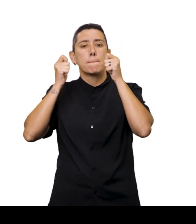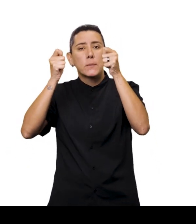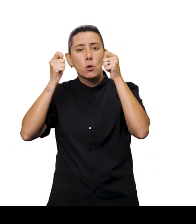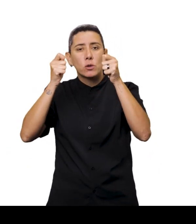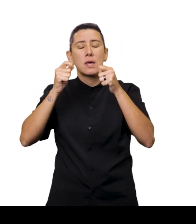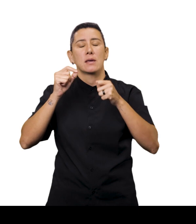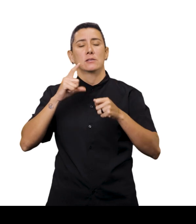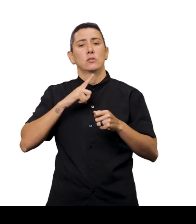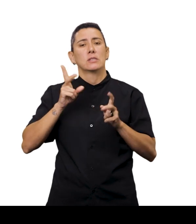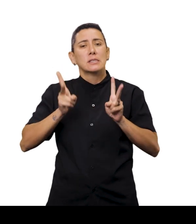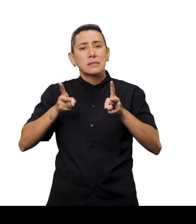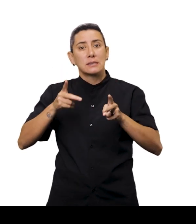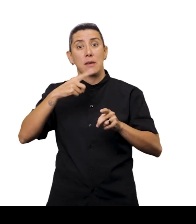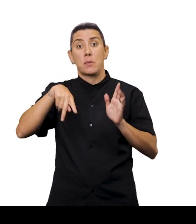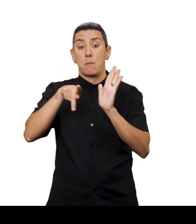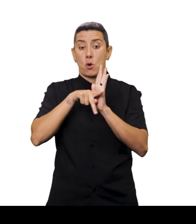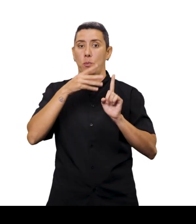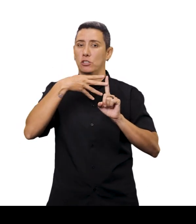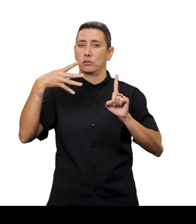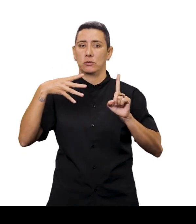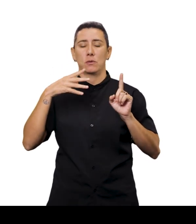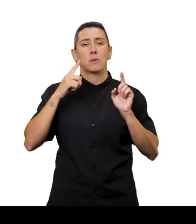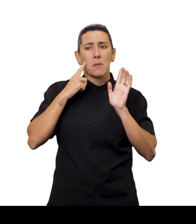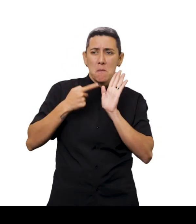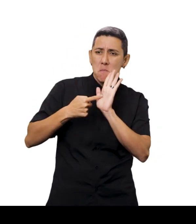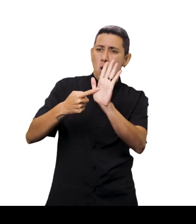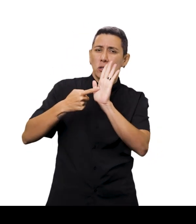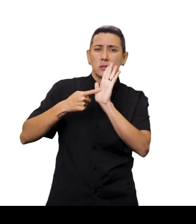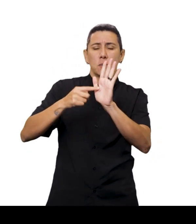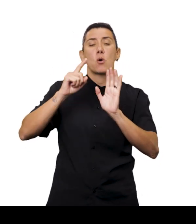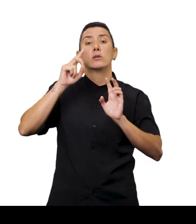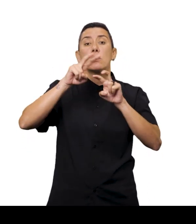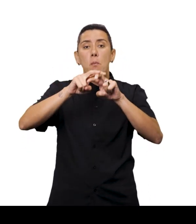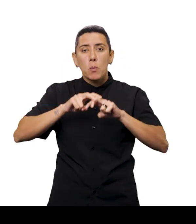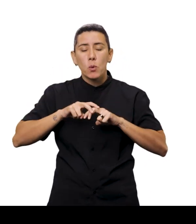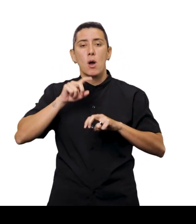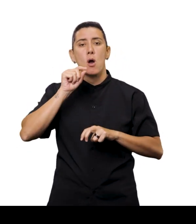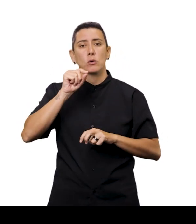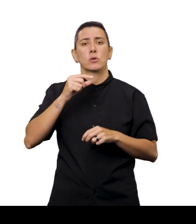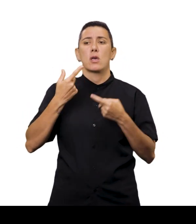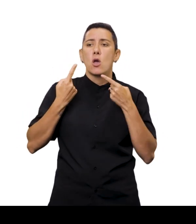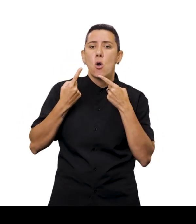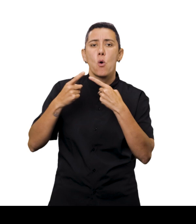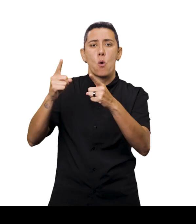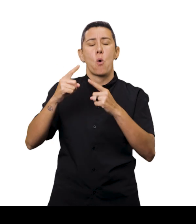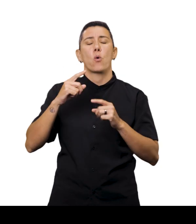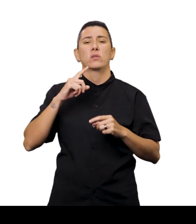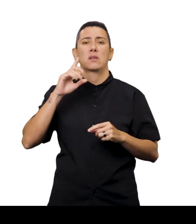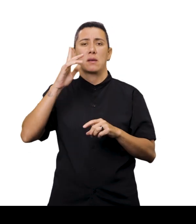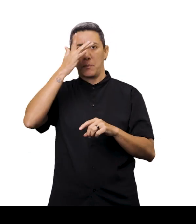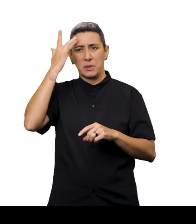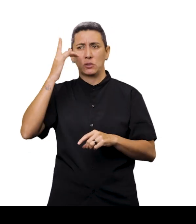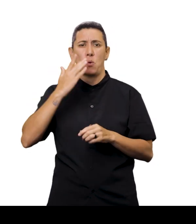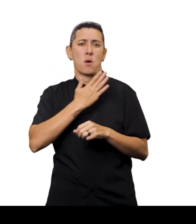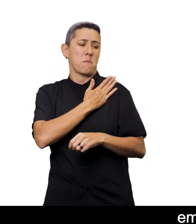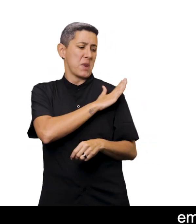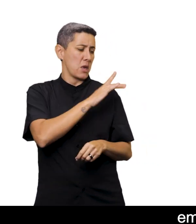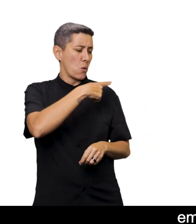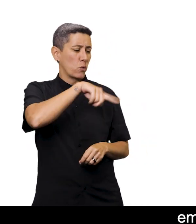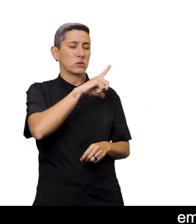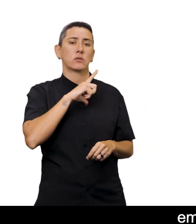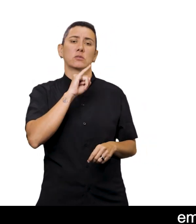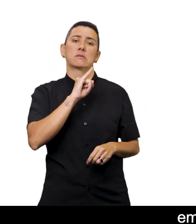um beijaço, tática de protesto usada com frequência pela comunidade LGBTQIA+,